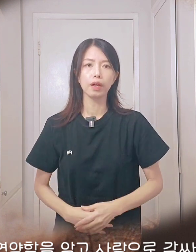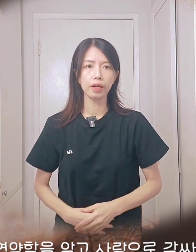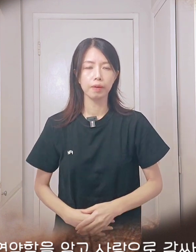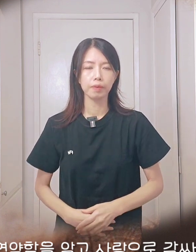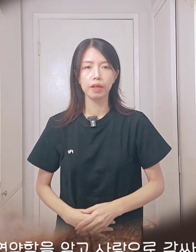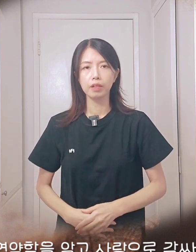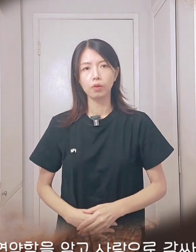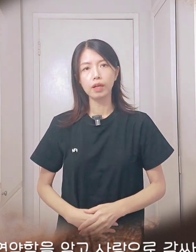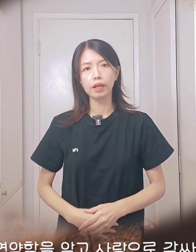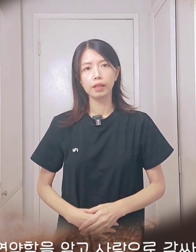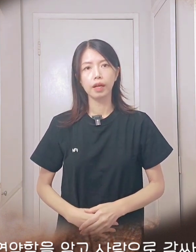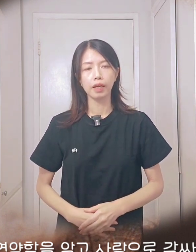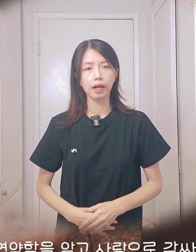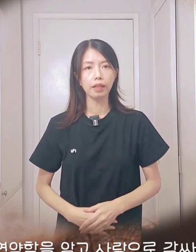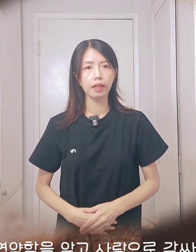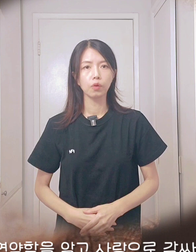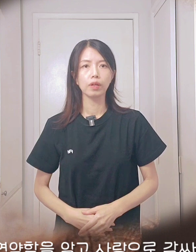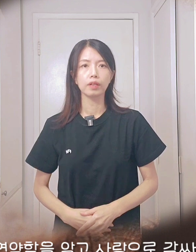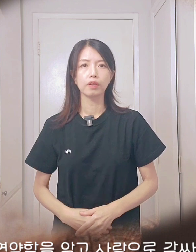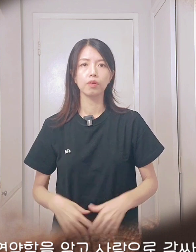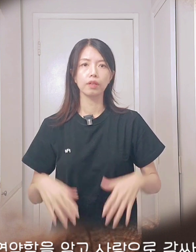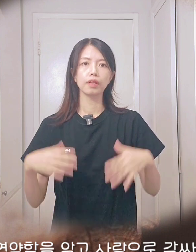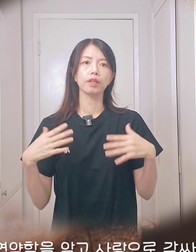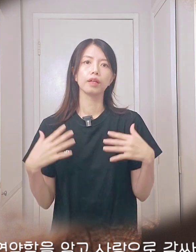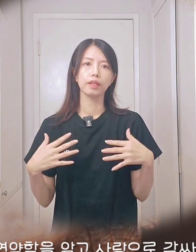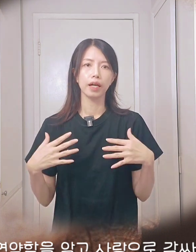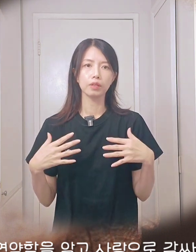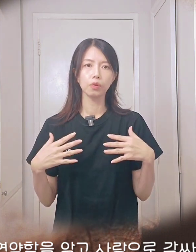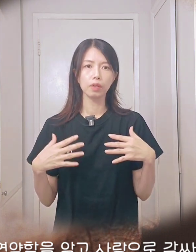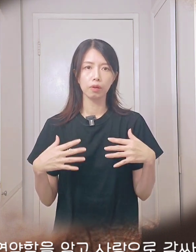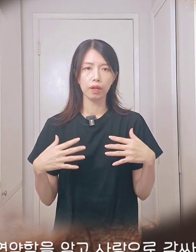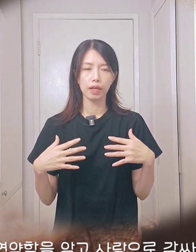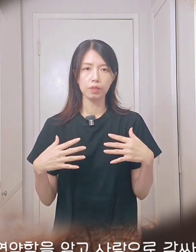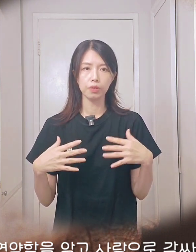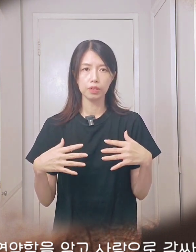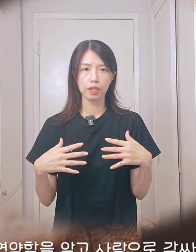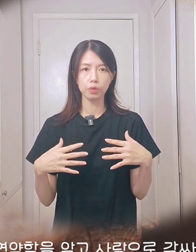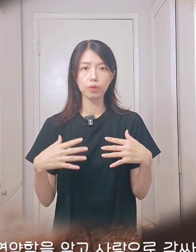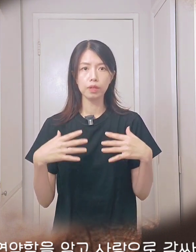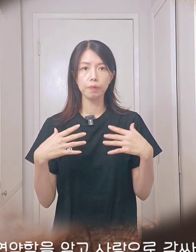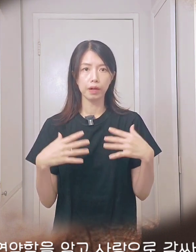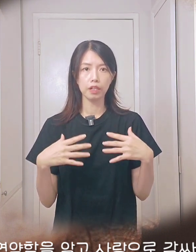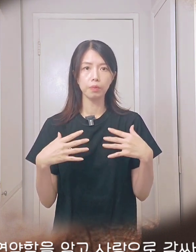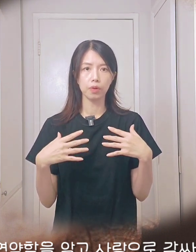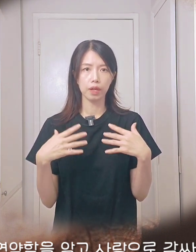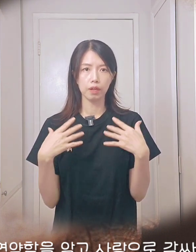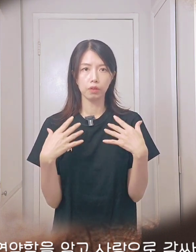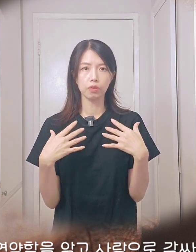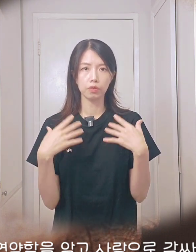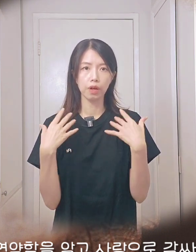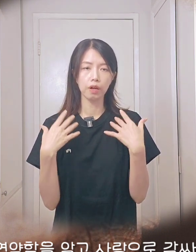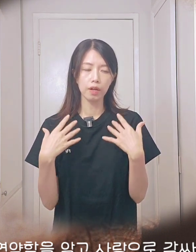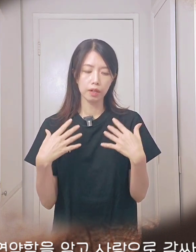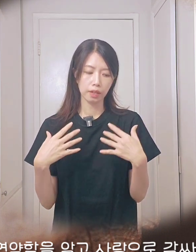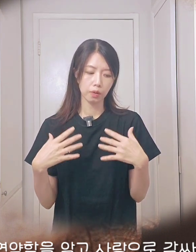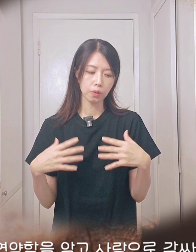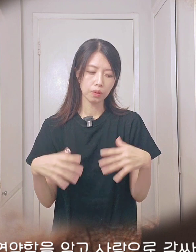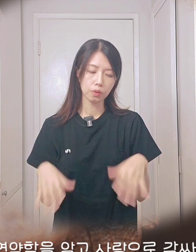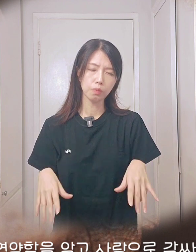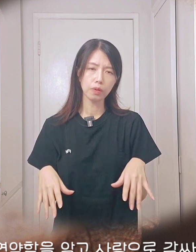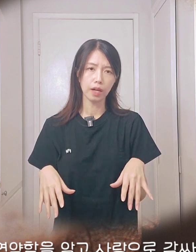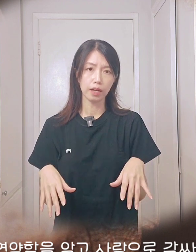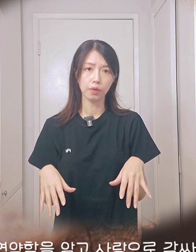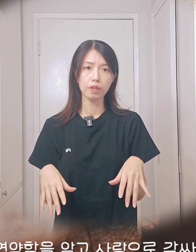서로의 연약함. 연약하다, 약하다라고 하는 뜻의 수어는 양손을 이렇게 가슴 위치에 손등이 밖을 보이게 이렇게 두시고요.